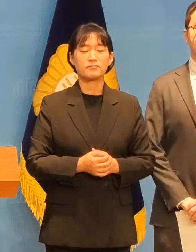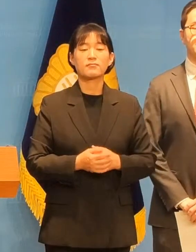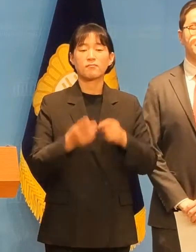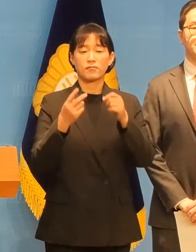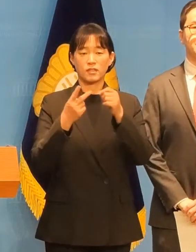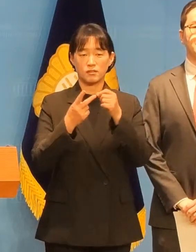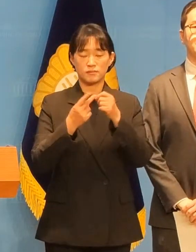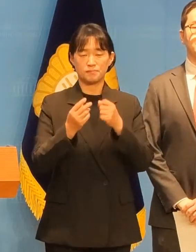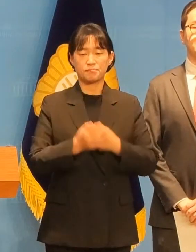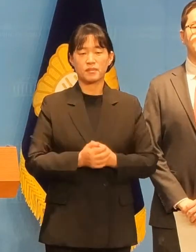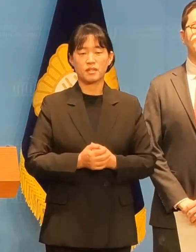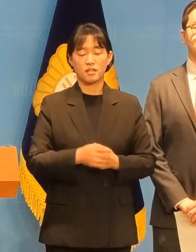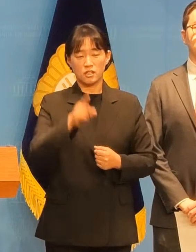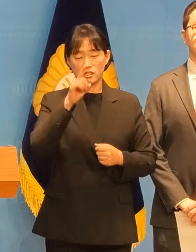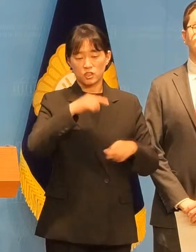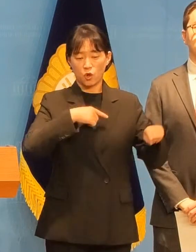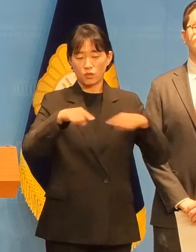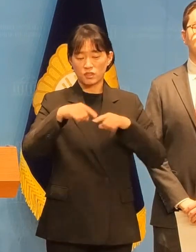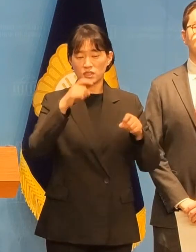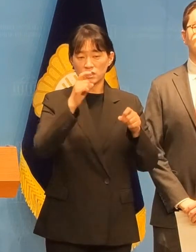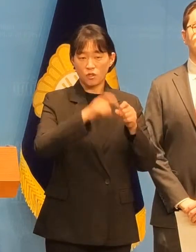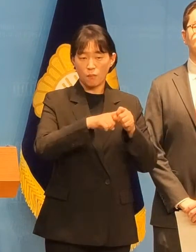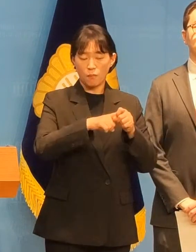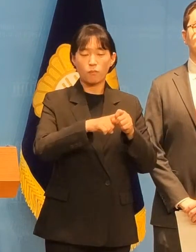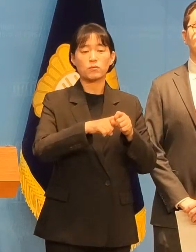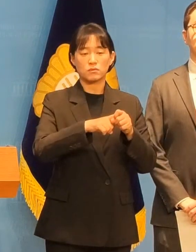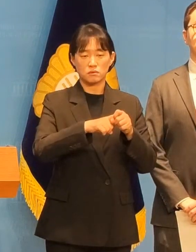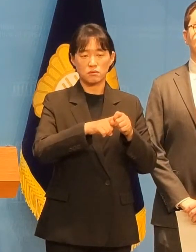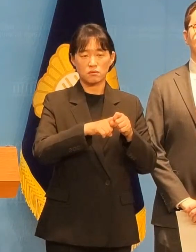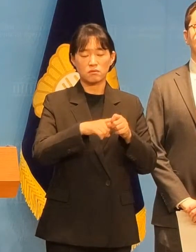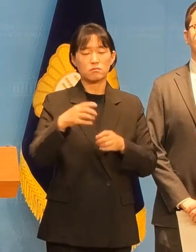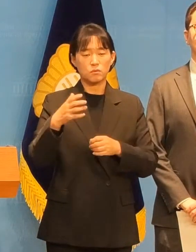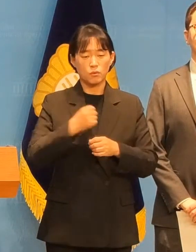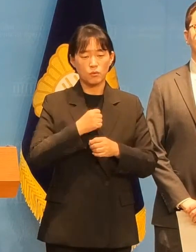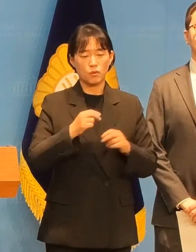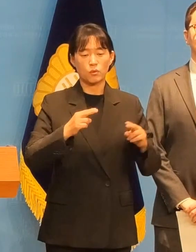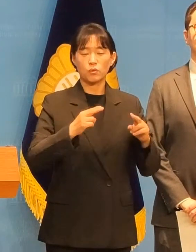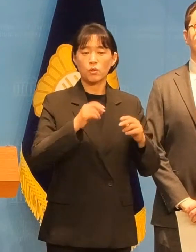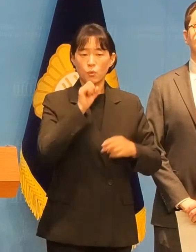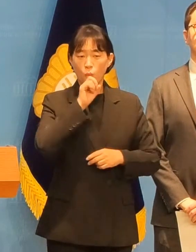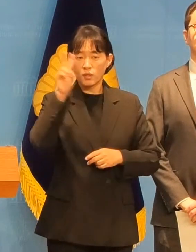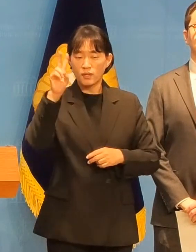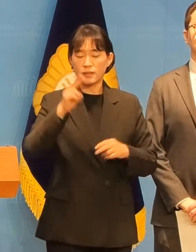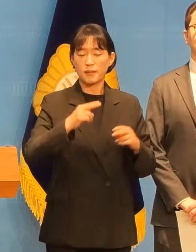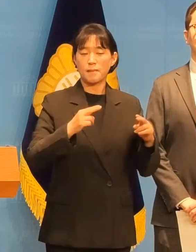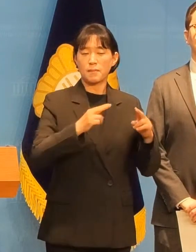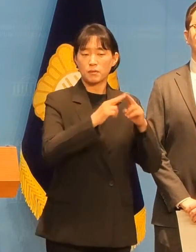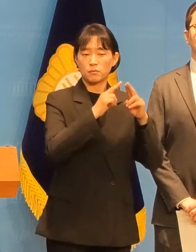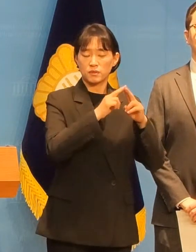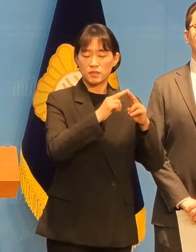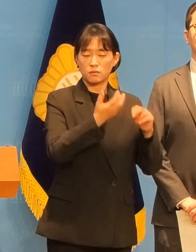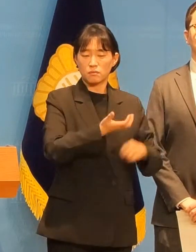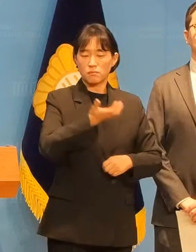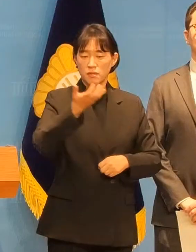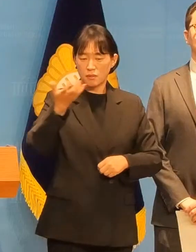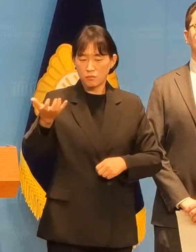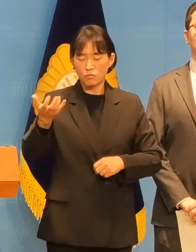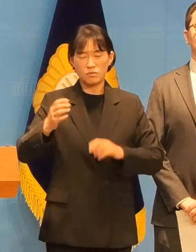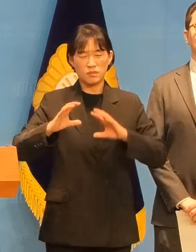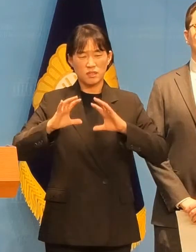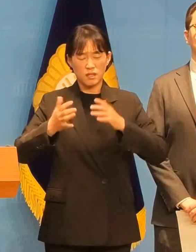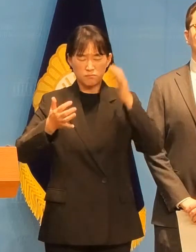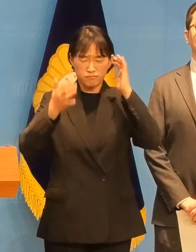둘, 정치적 동기나 목적으로 용인 반도체 산단 지방 이전을 요구하며 국론을